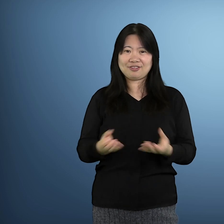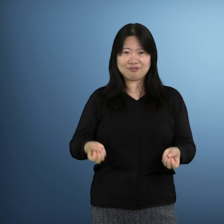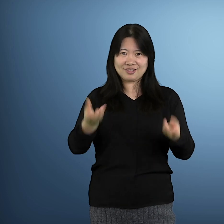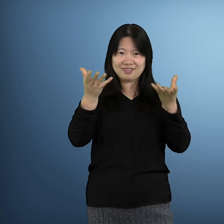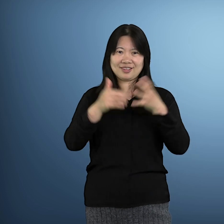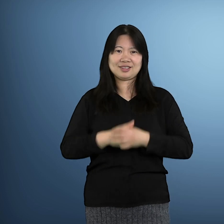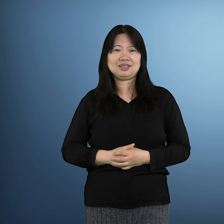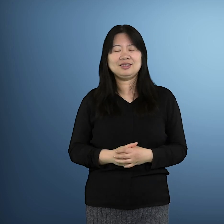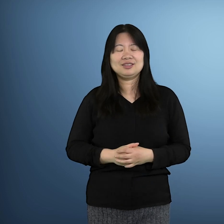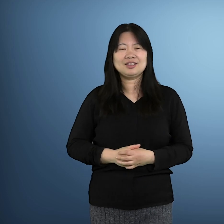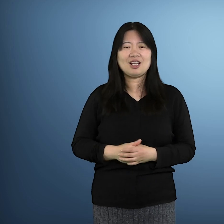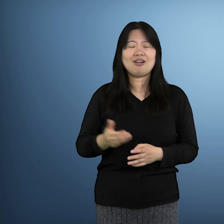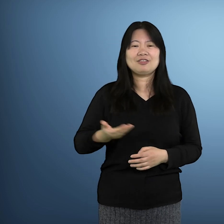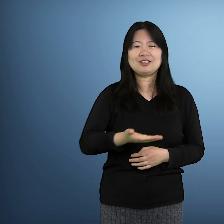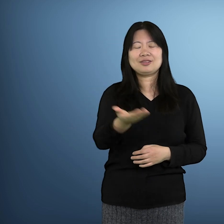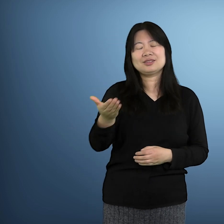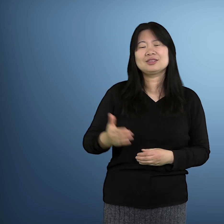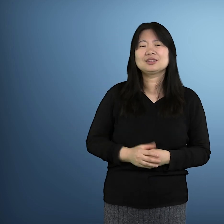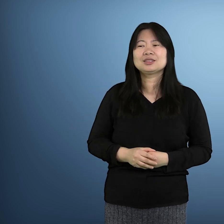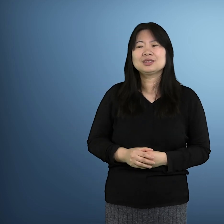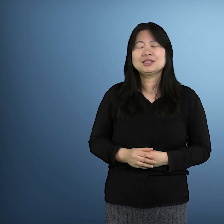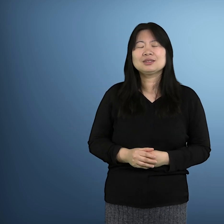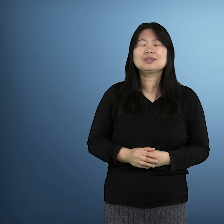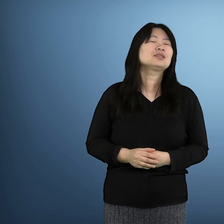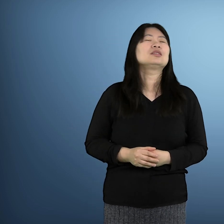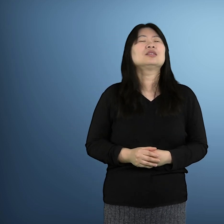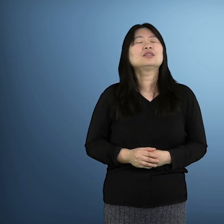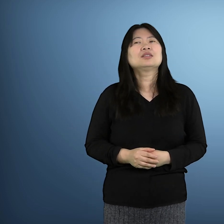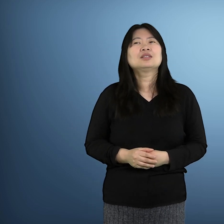할렐루야. 여러분,